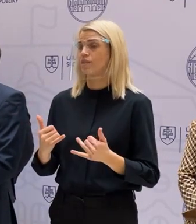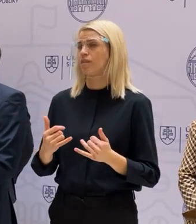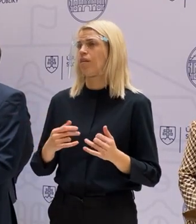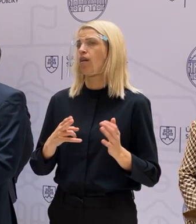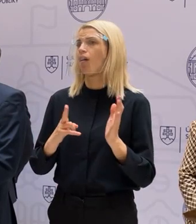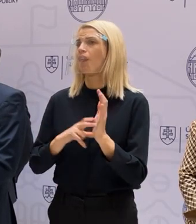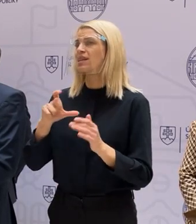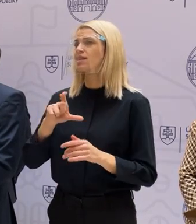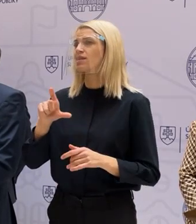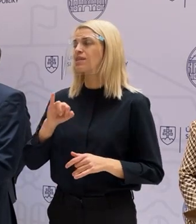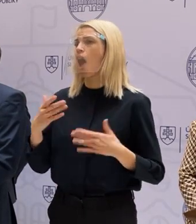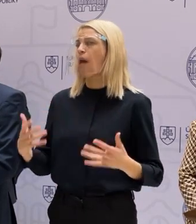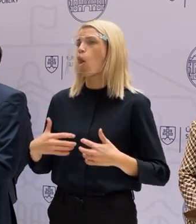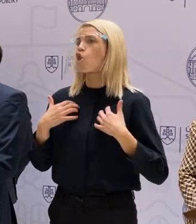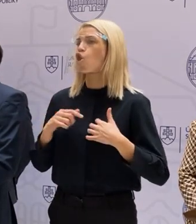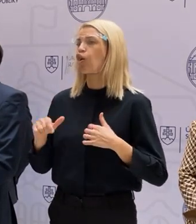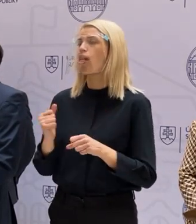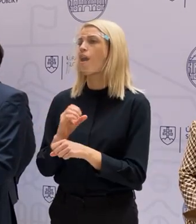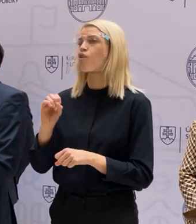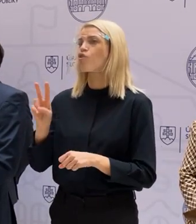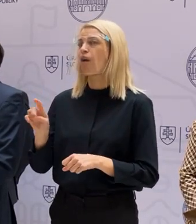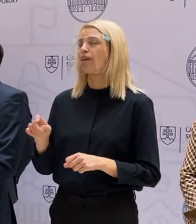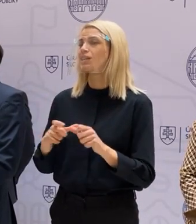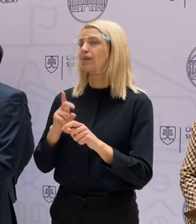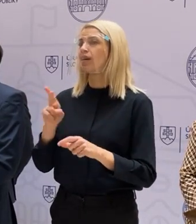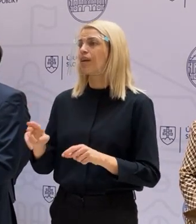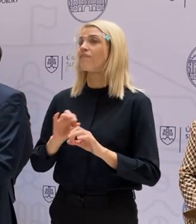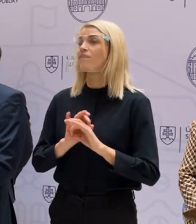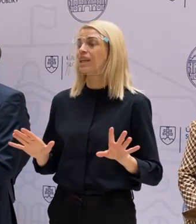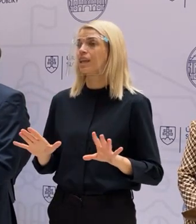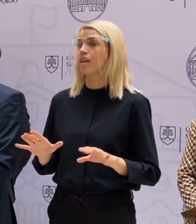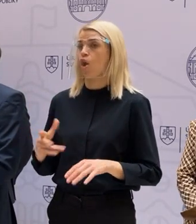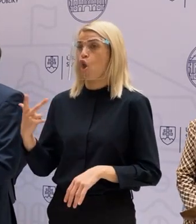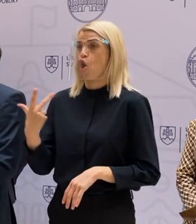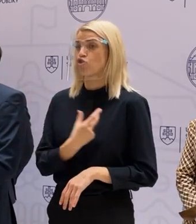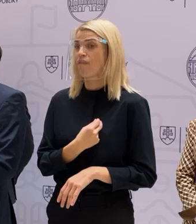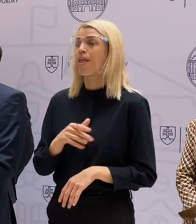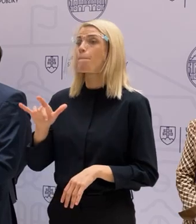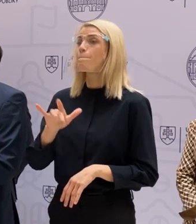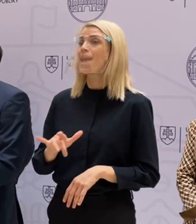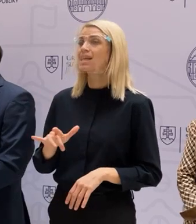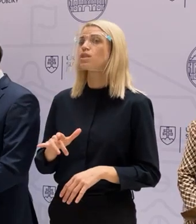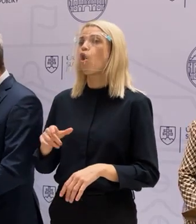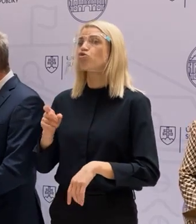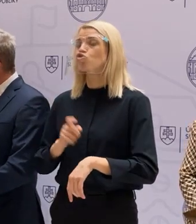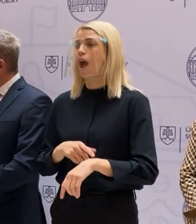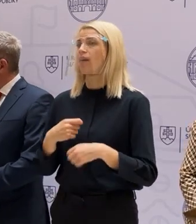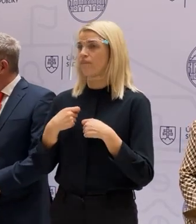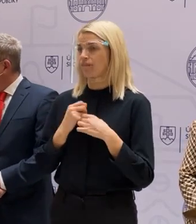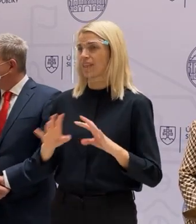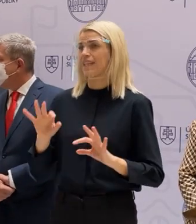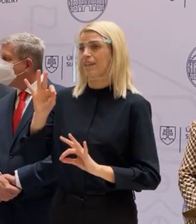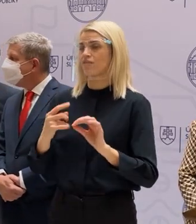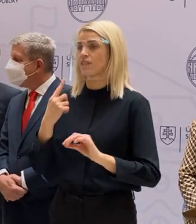NCZD alebo Corona Go si objednať miesto a čas očkovania, prípadne ho zmeniť, pokiaľ nevyhovuje. Čo stane? Špekulovalo sa aj